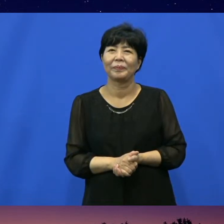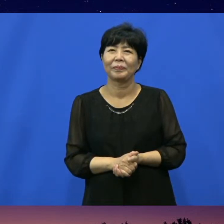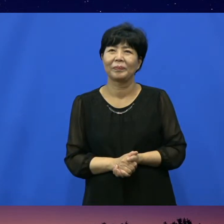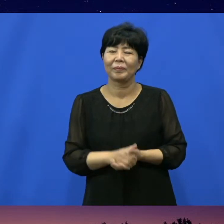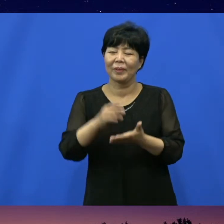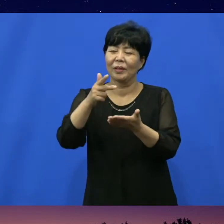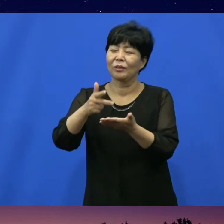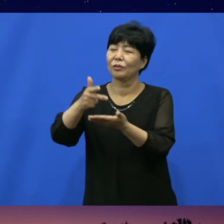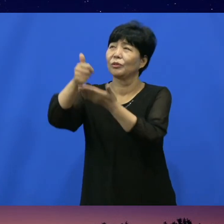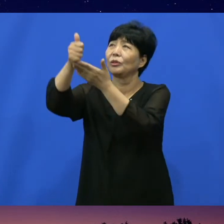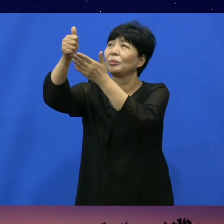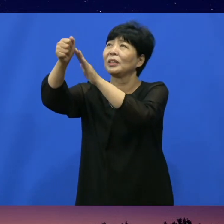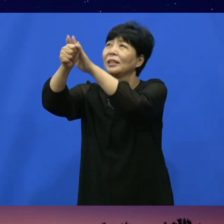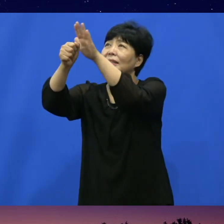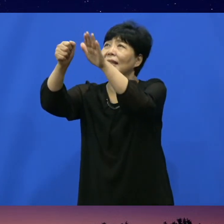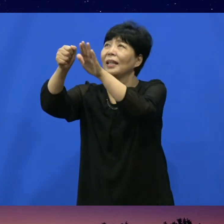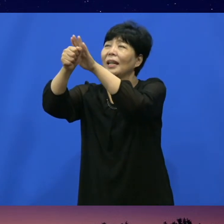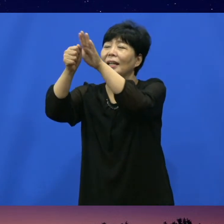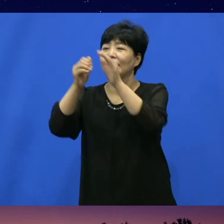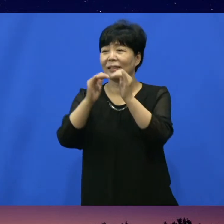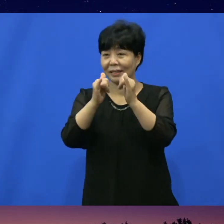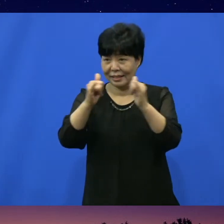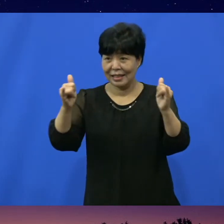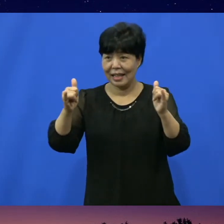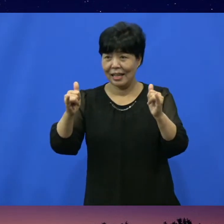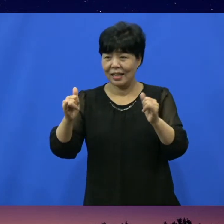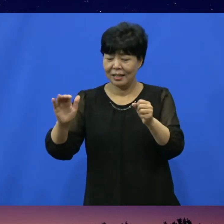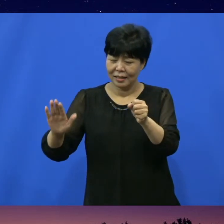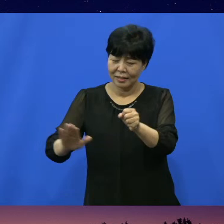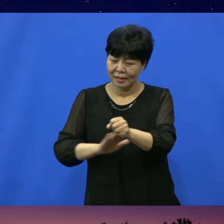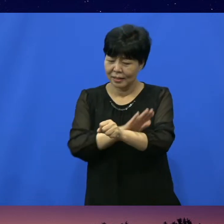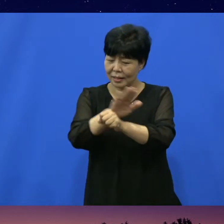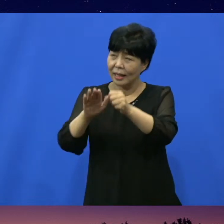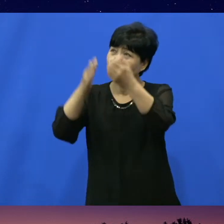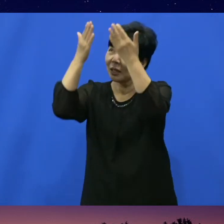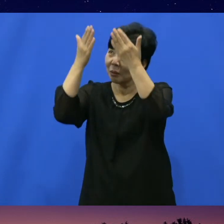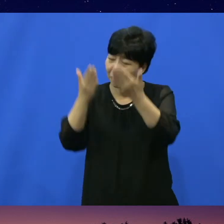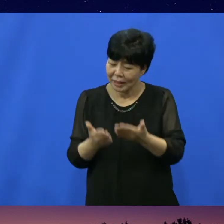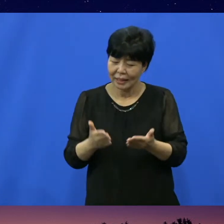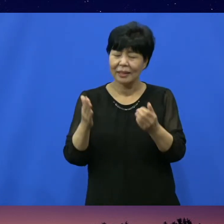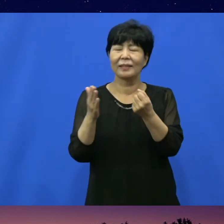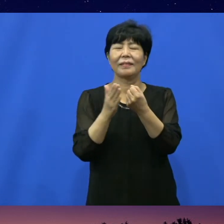주님을 사랑하는 사람, 아니 주님으로부터 사랑을 받았기 때문에,